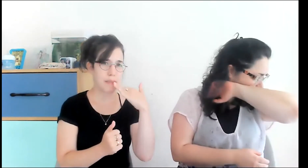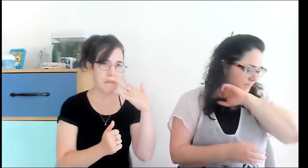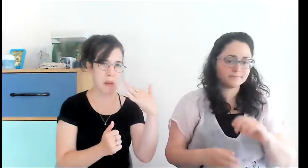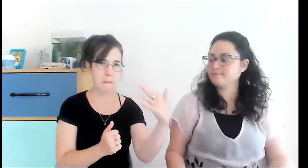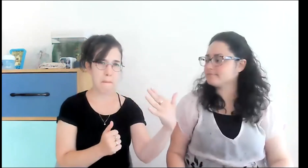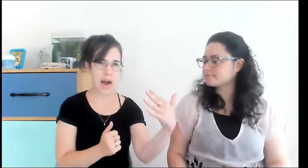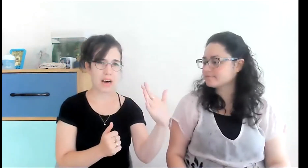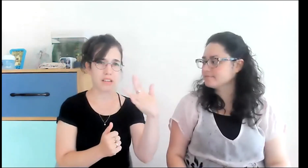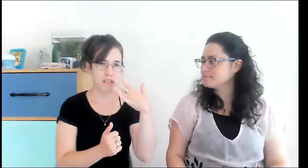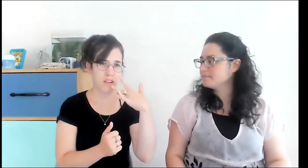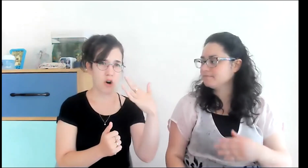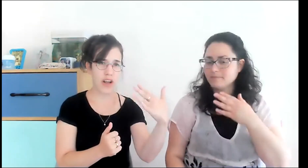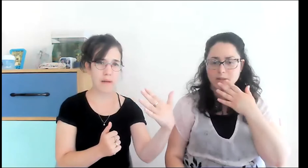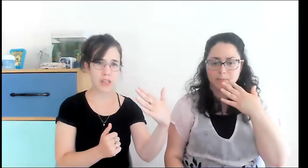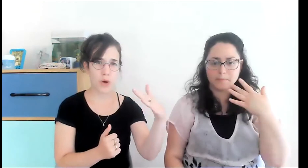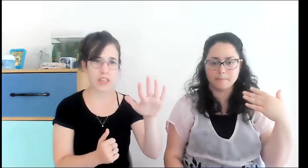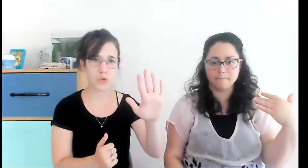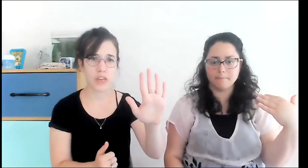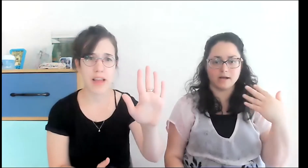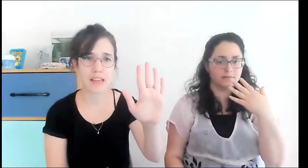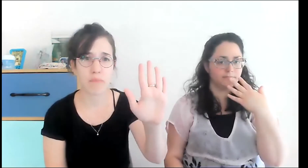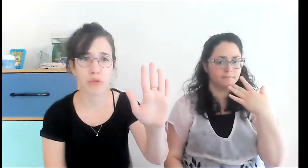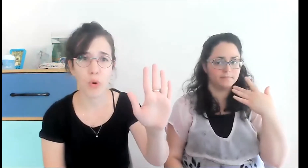מסמנים מר, אוקיי? בצורה כזו, עם יד פתוחה,